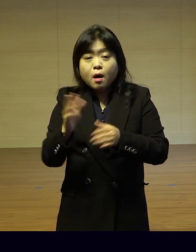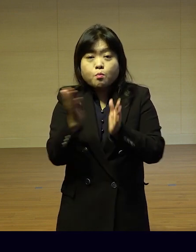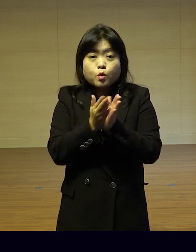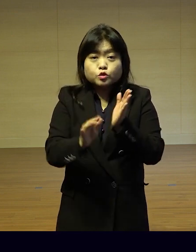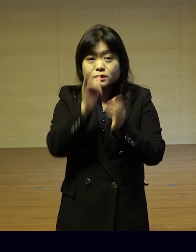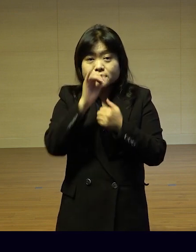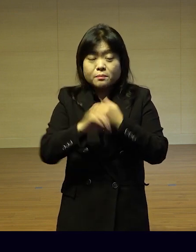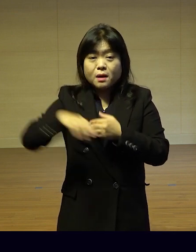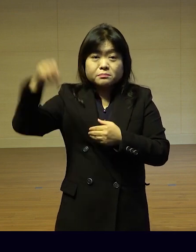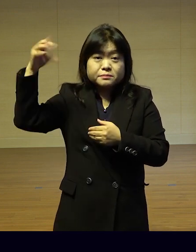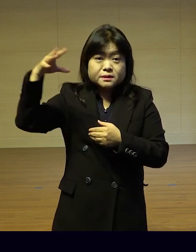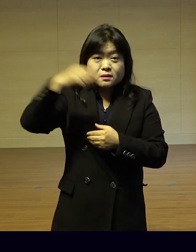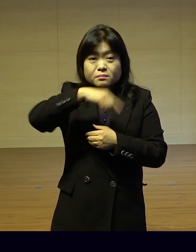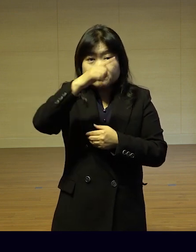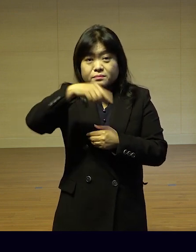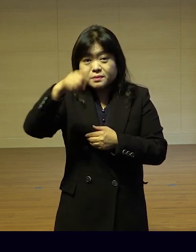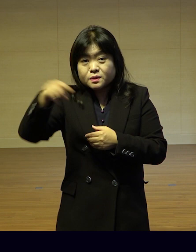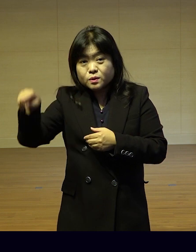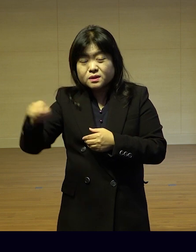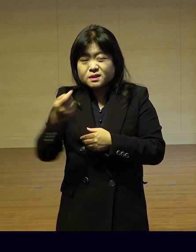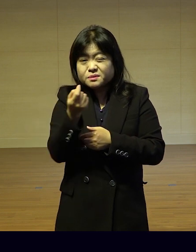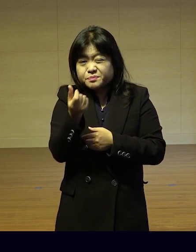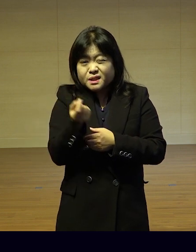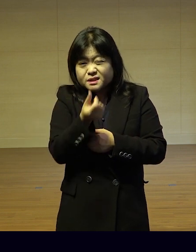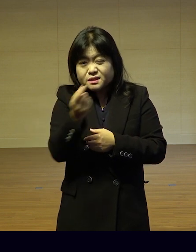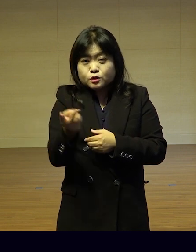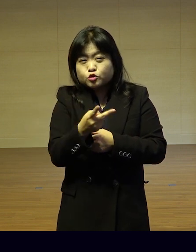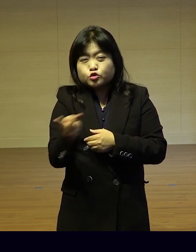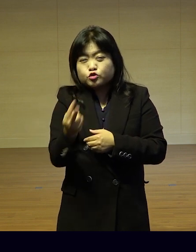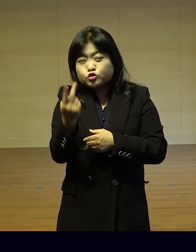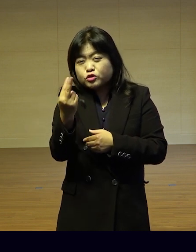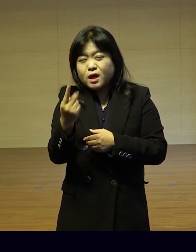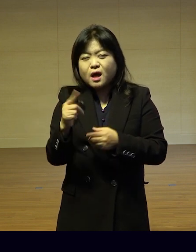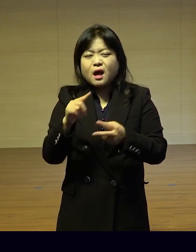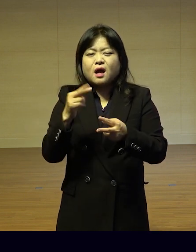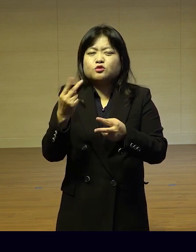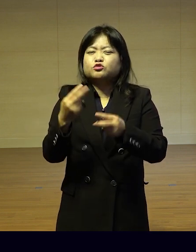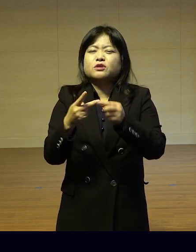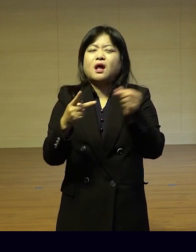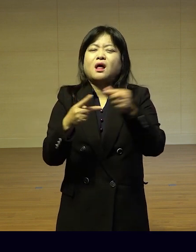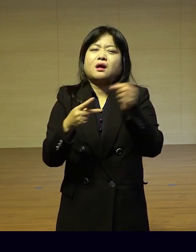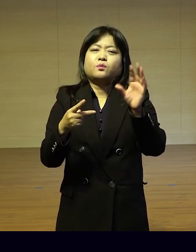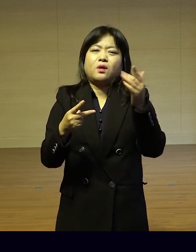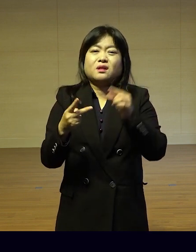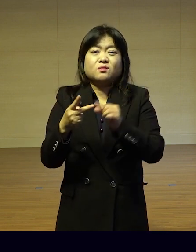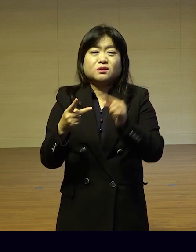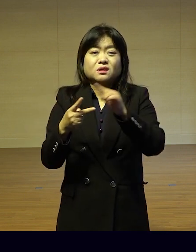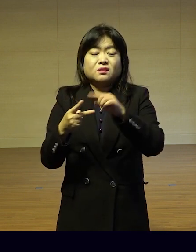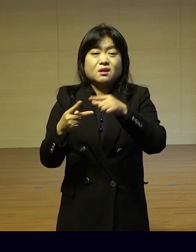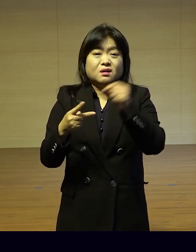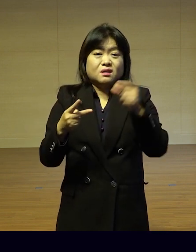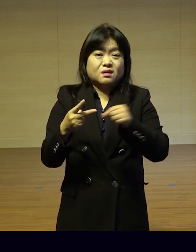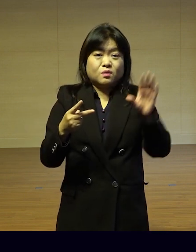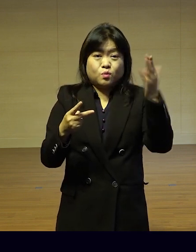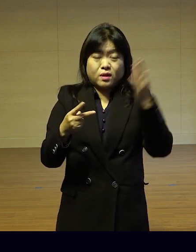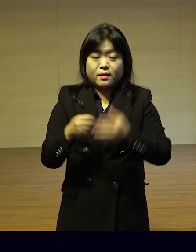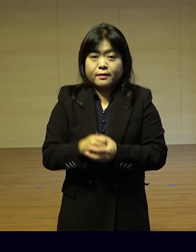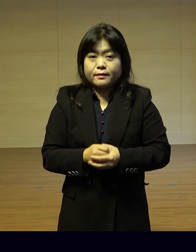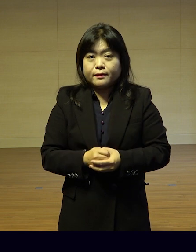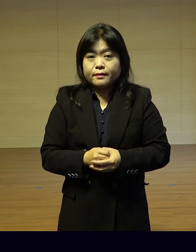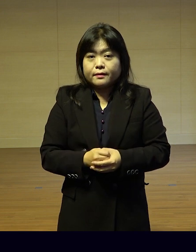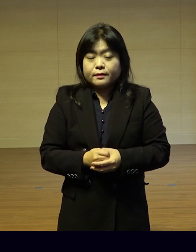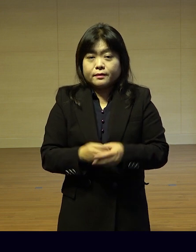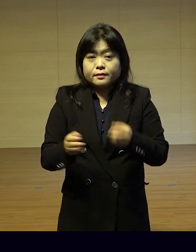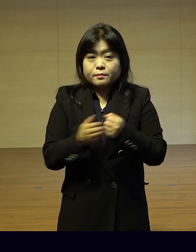관계에 있다면 빛은 파동이든지 입자든지 둘 중에 양자택일을 해야죠. 이것이냐 저것이냐. 키에르케고르죠.